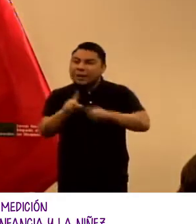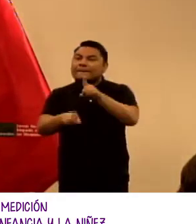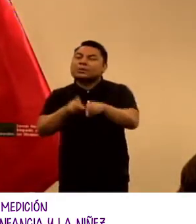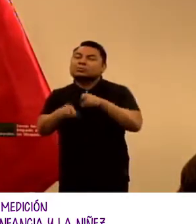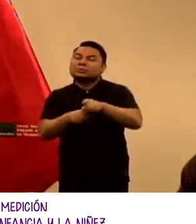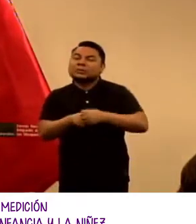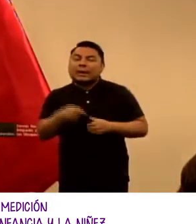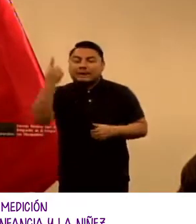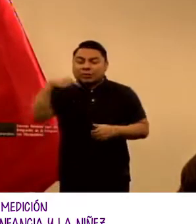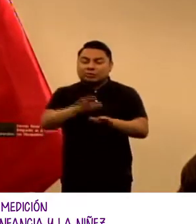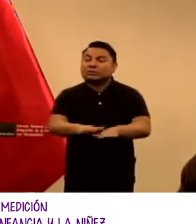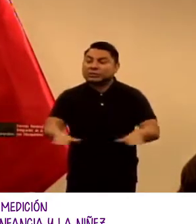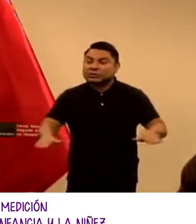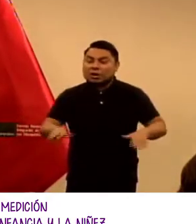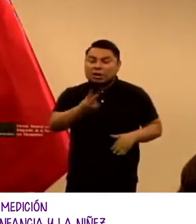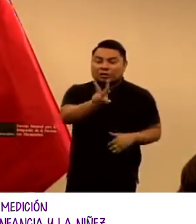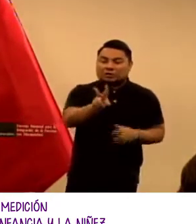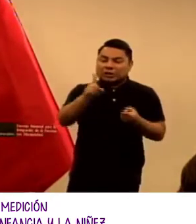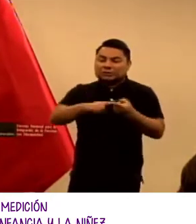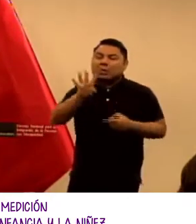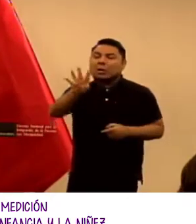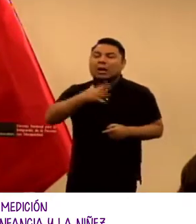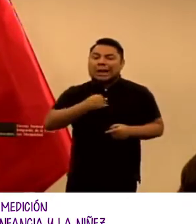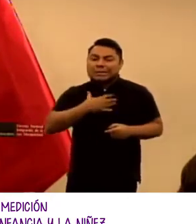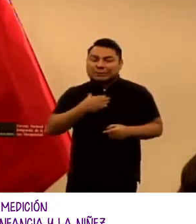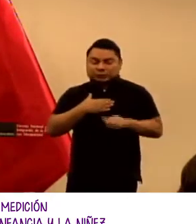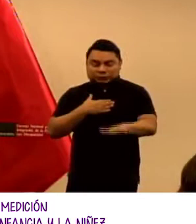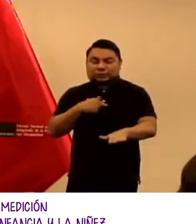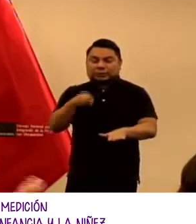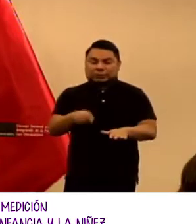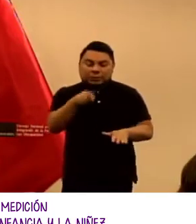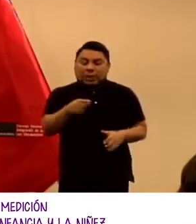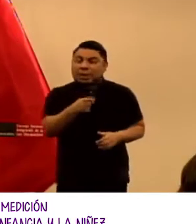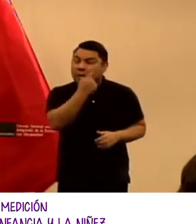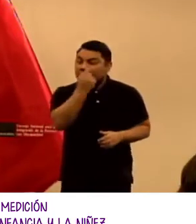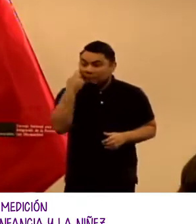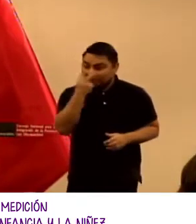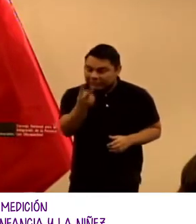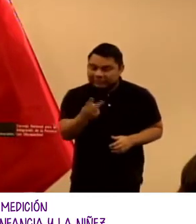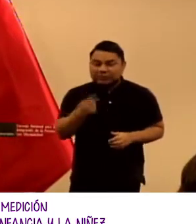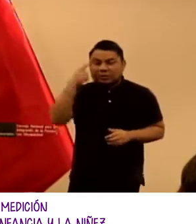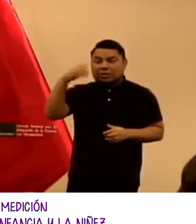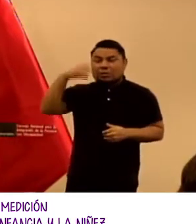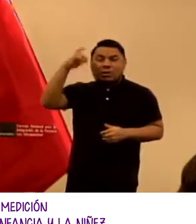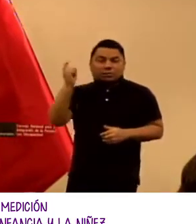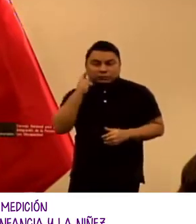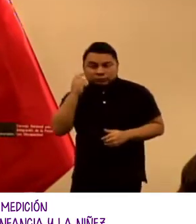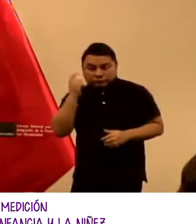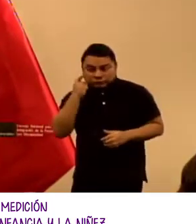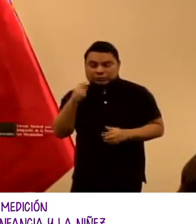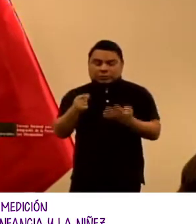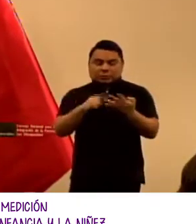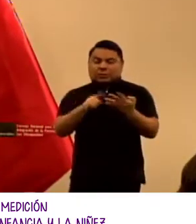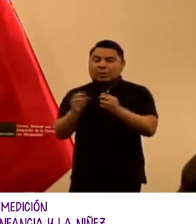preguntas. Para los niños y niñas de 2 a 4 años de edad tenemos los ámbitos de la vista, de la capacidad auditiva,